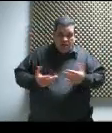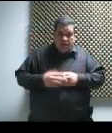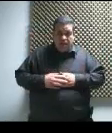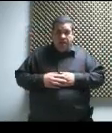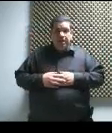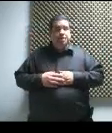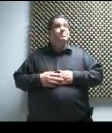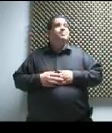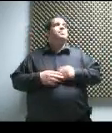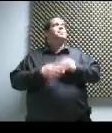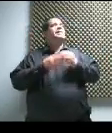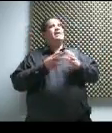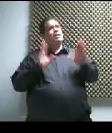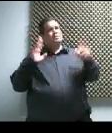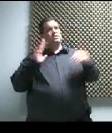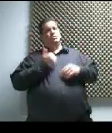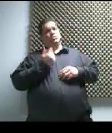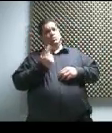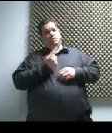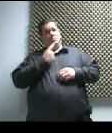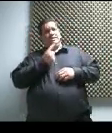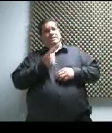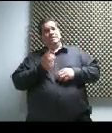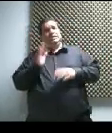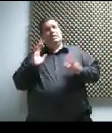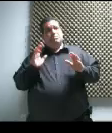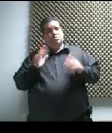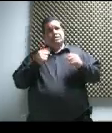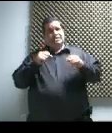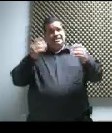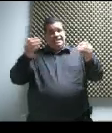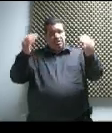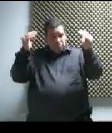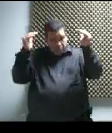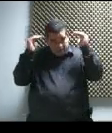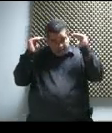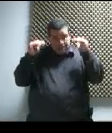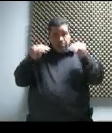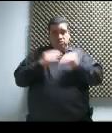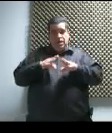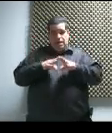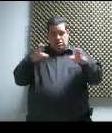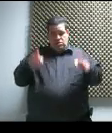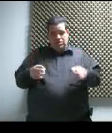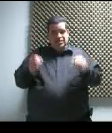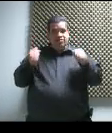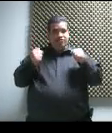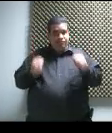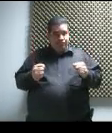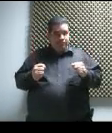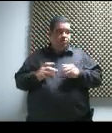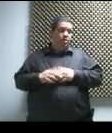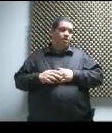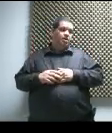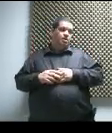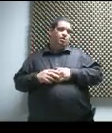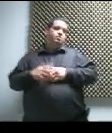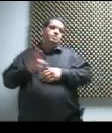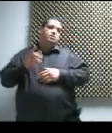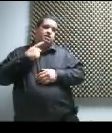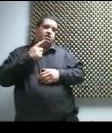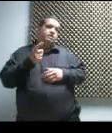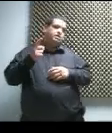Ajá. Nosotros lo que siempre tratamos de decirle es que se tiene que cubrir debajo de algún mueble que sea sumamente fuerte. Pues ahí viene uno de los mitos.